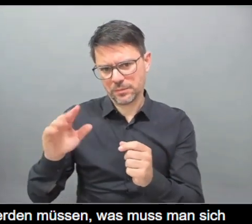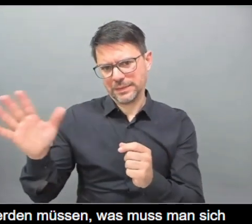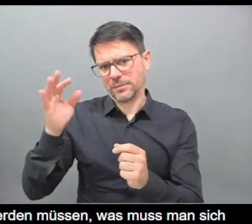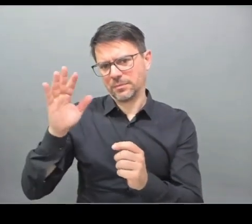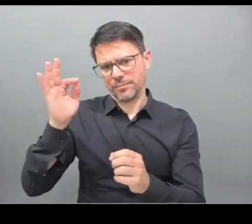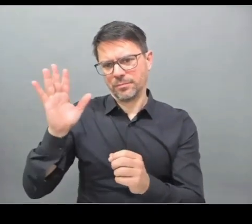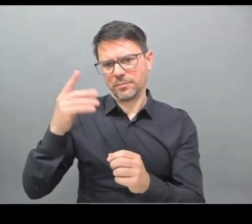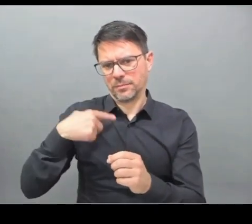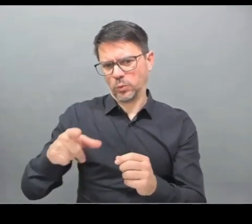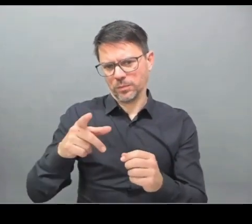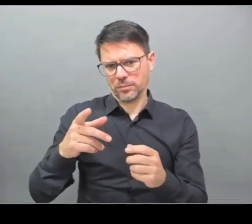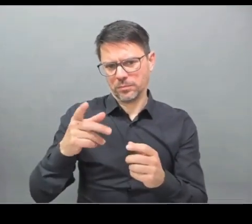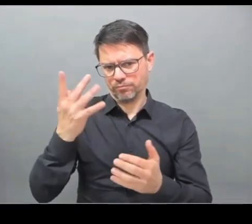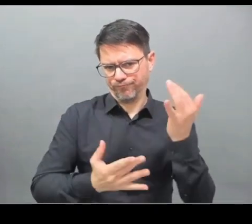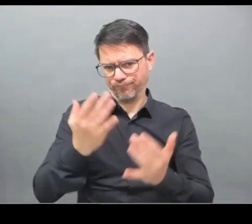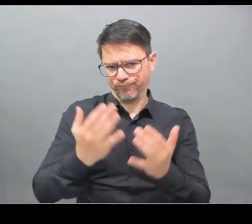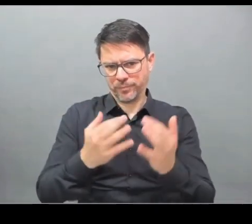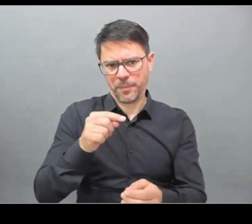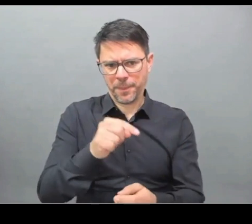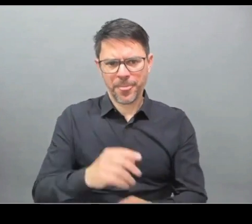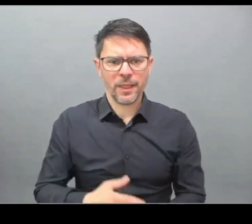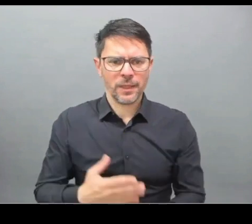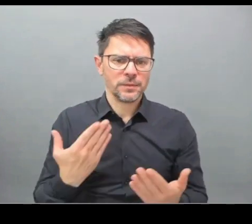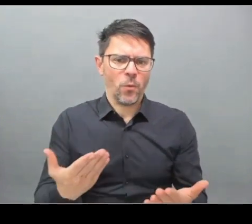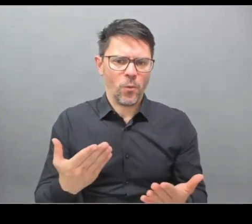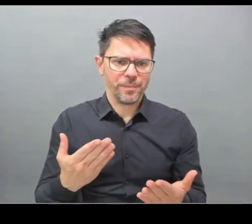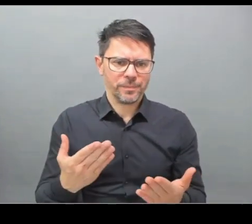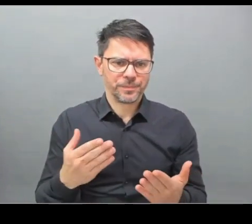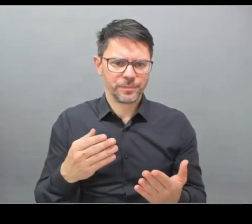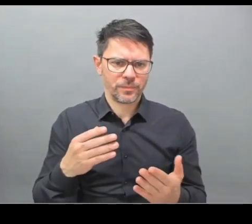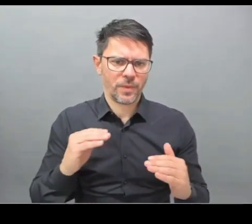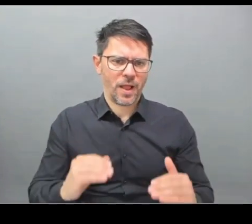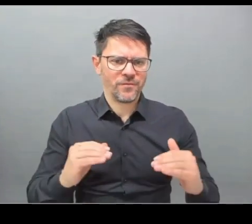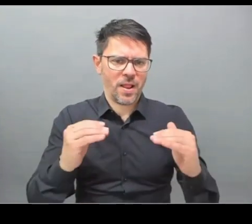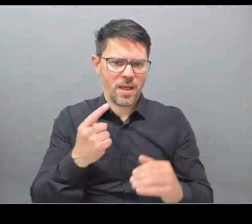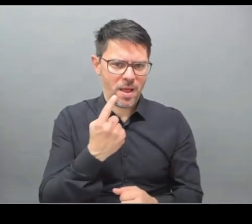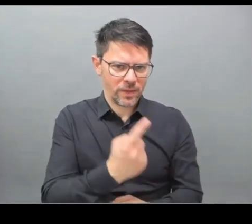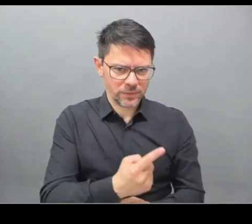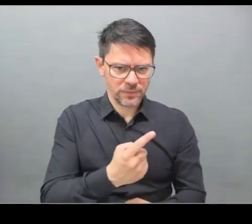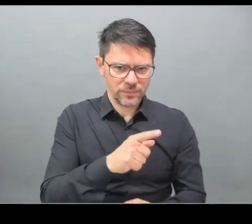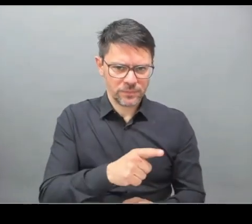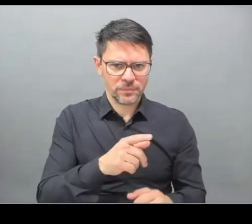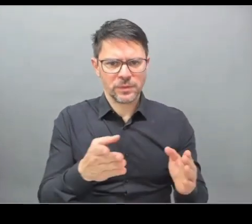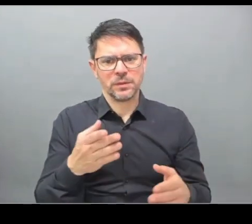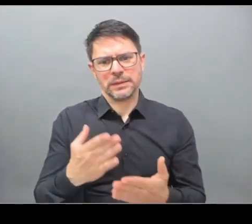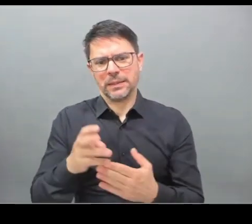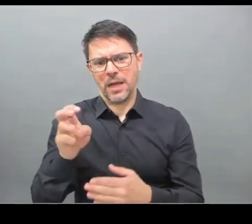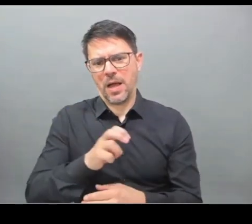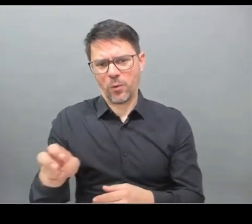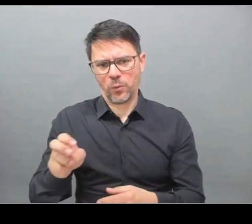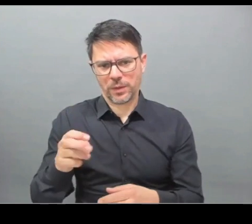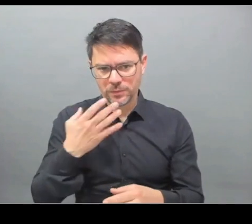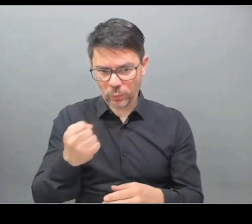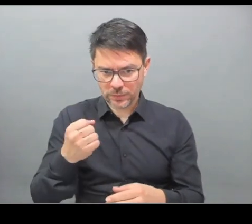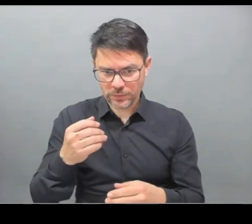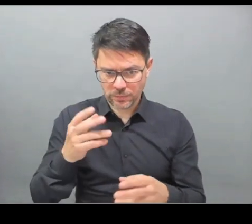Kurzzeitpflegeeinrichtungen, wo dann über die Rufbereitschaft ein Arzt mit dabei ist. Das ist nicht das,